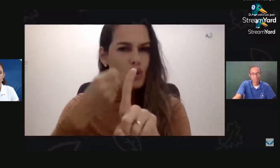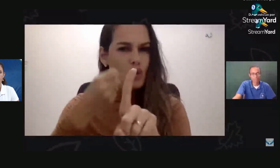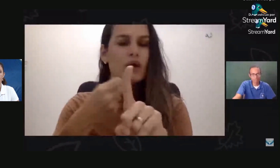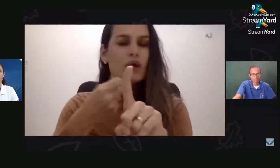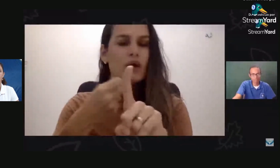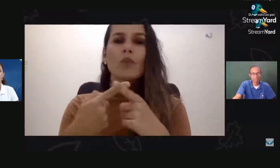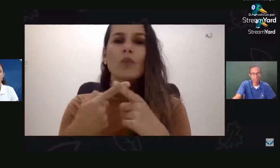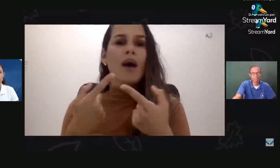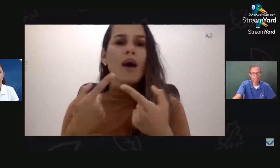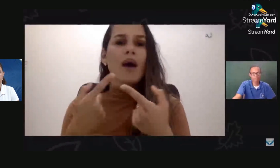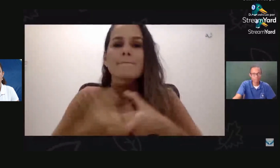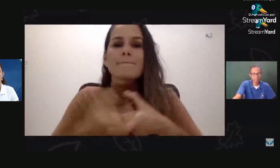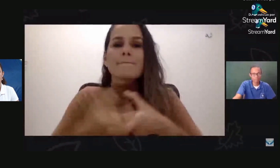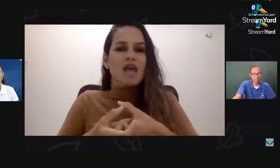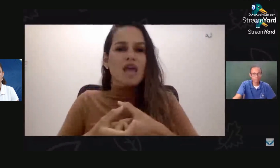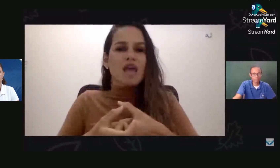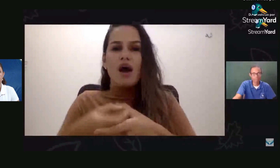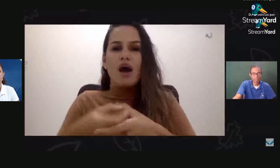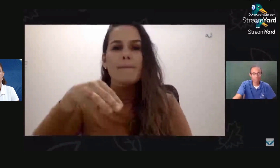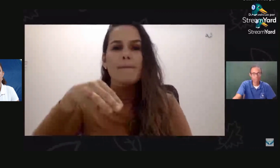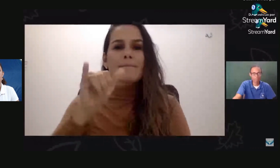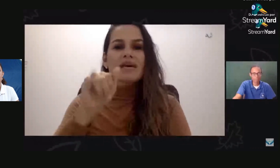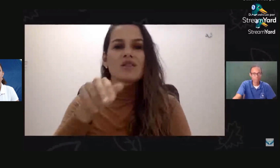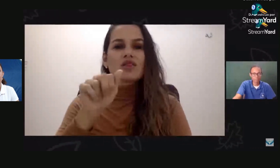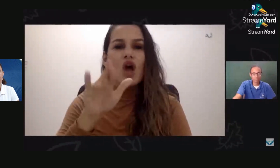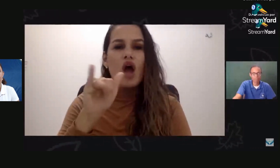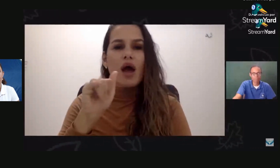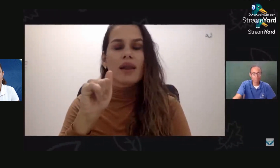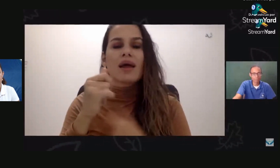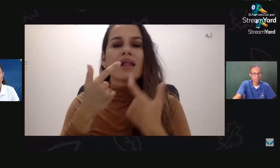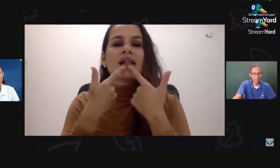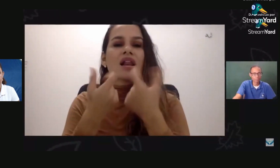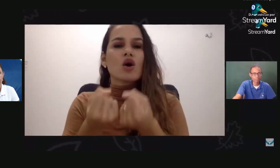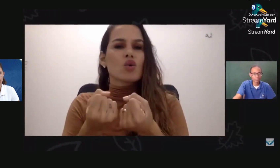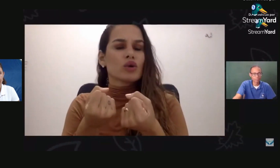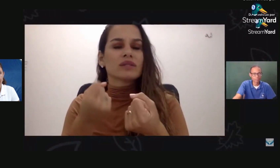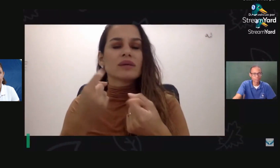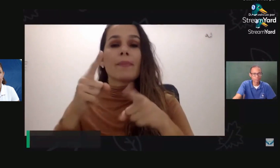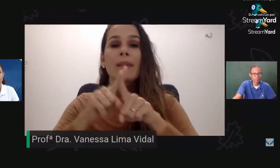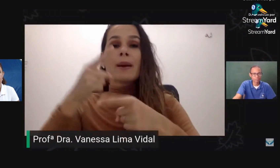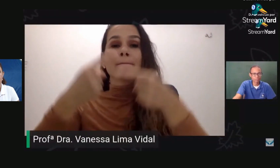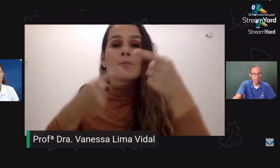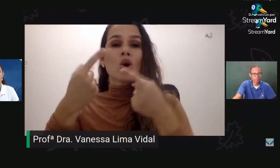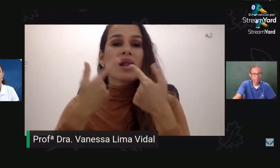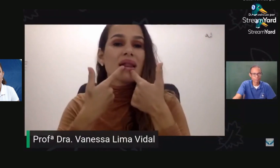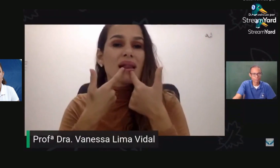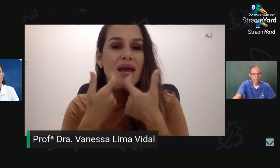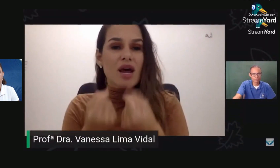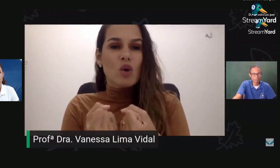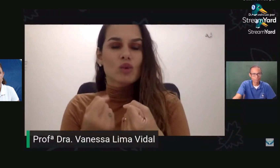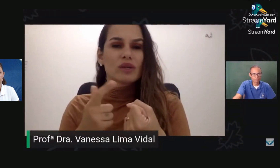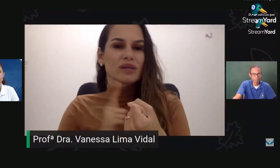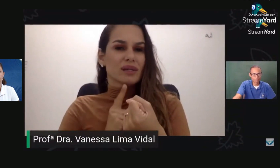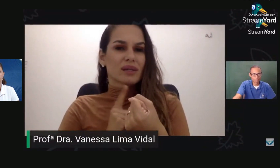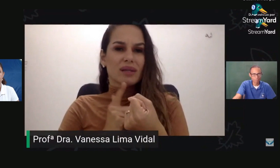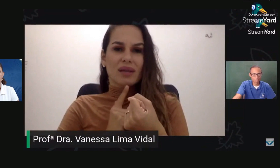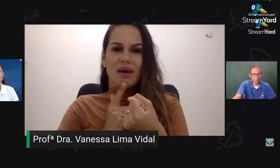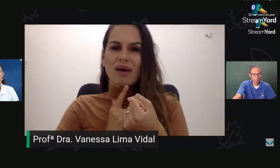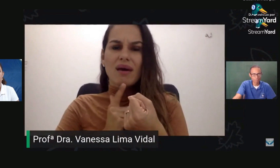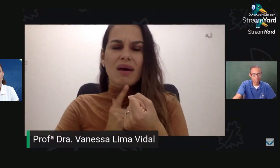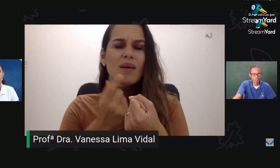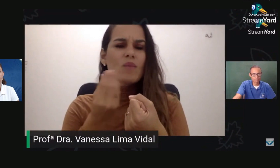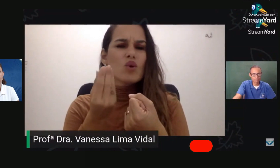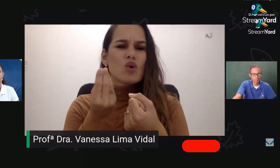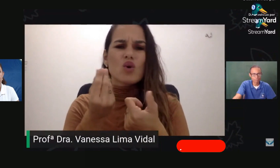até a escola, lutem, sejam protagonistas, porque a minoria, né, somos minoria linguística.